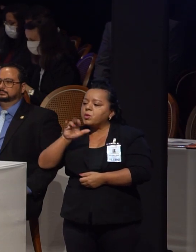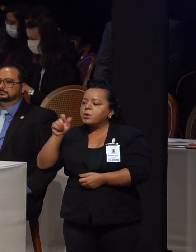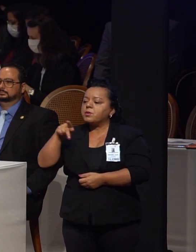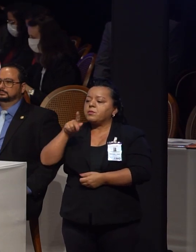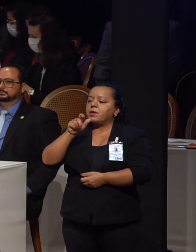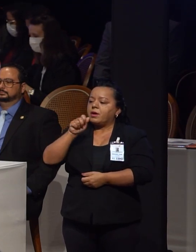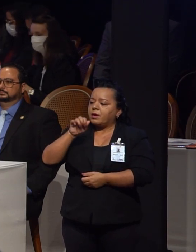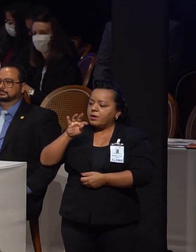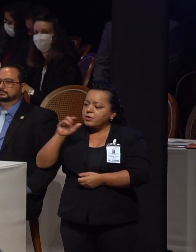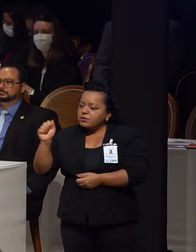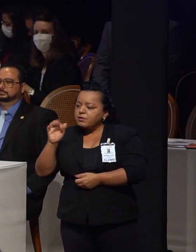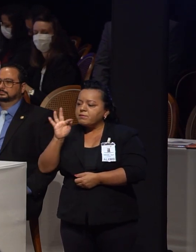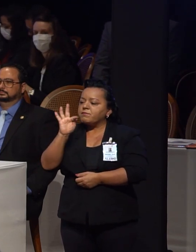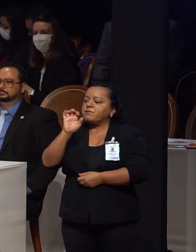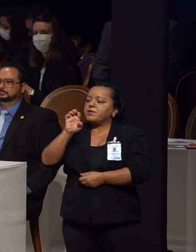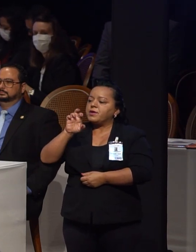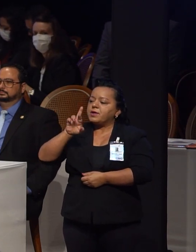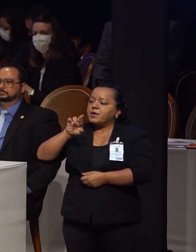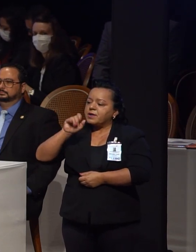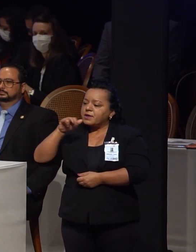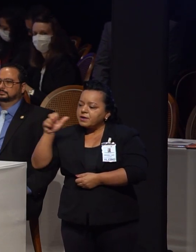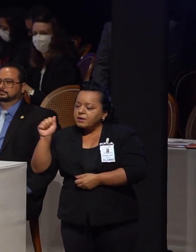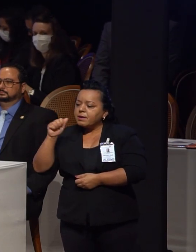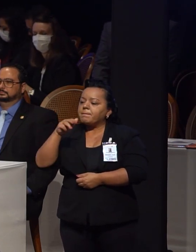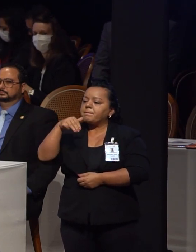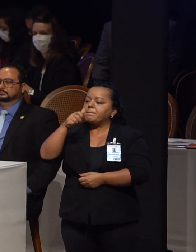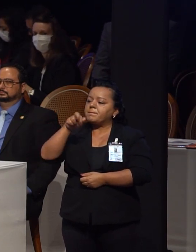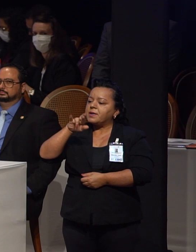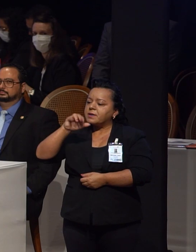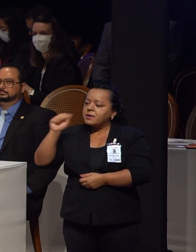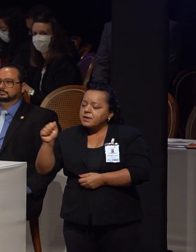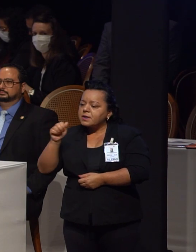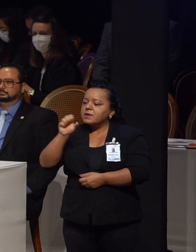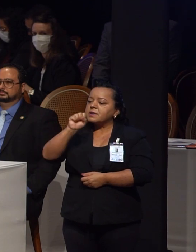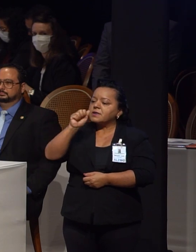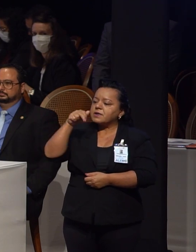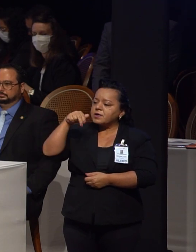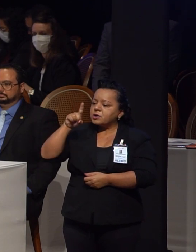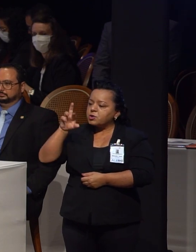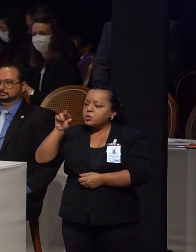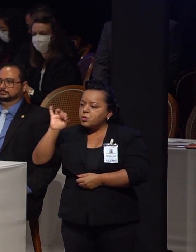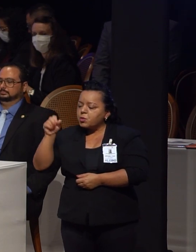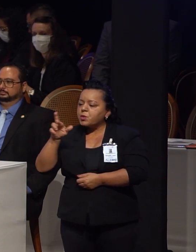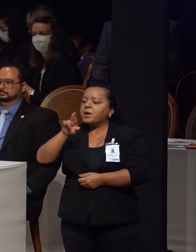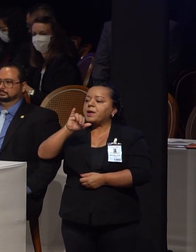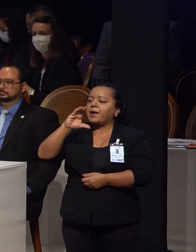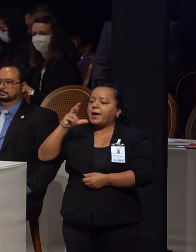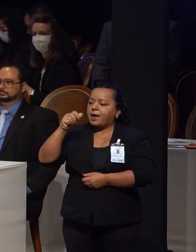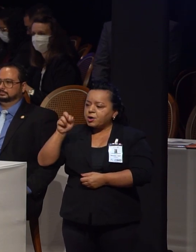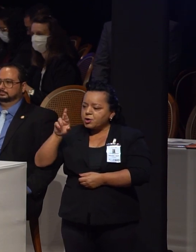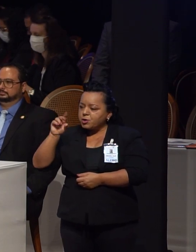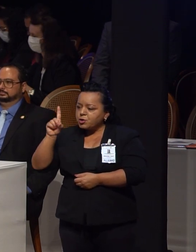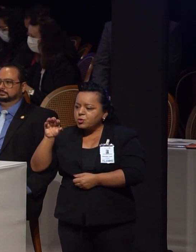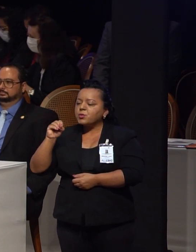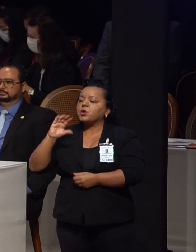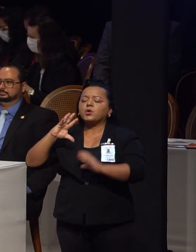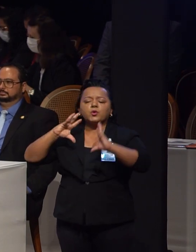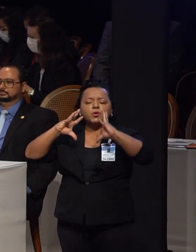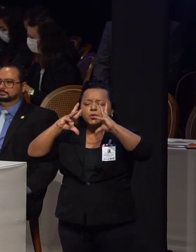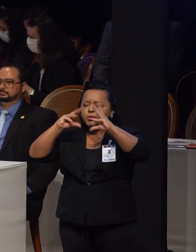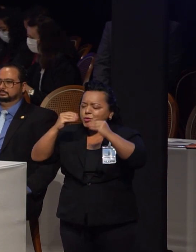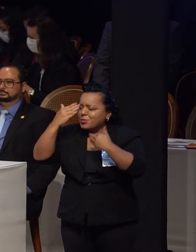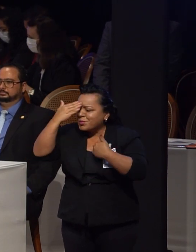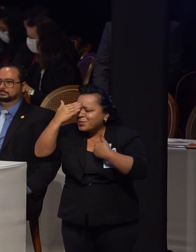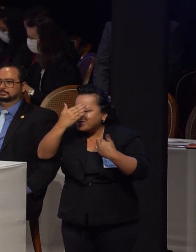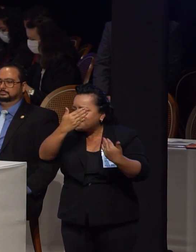Fernando César, Maria das Graças, Sandro Ricardo, todos vocês, obrigado por tudo.